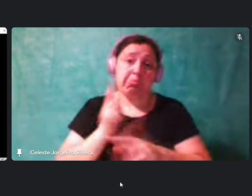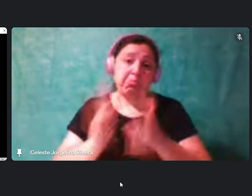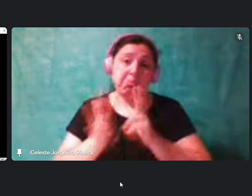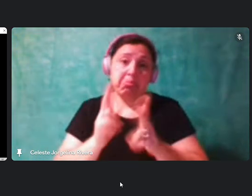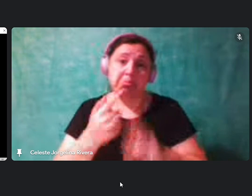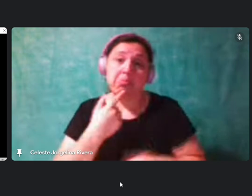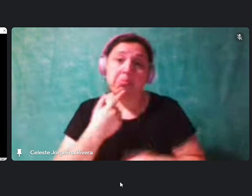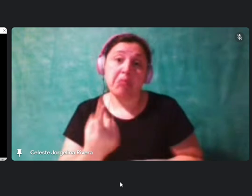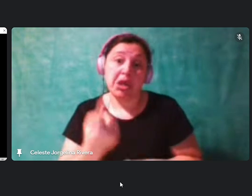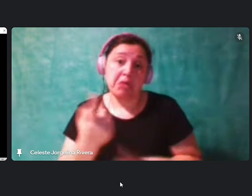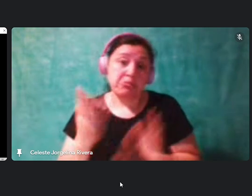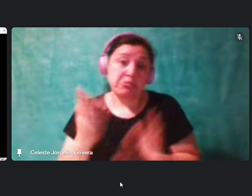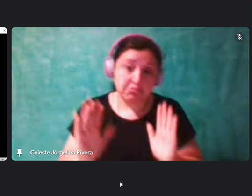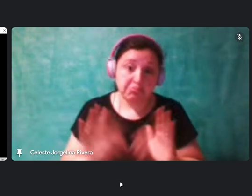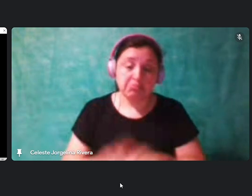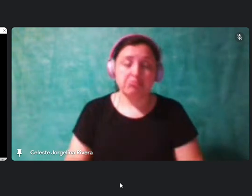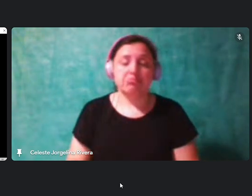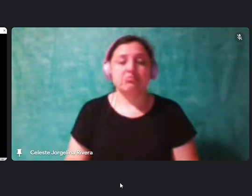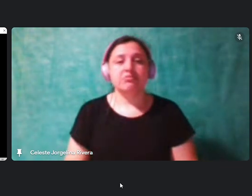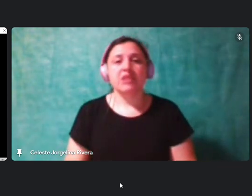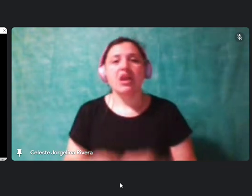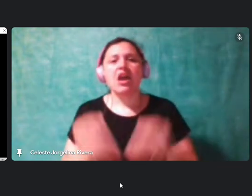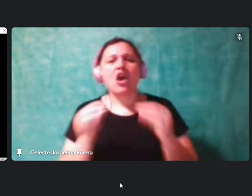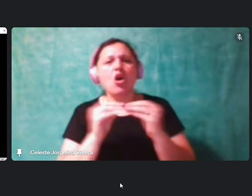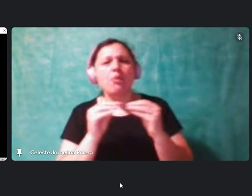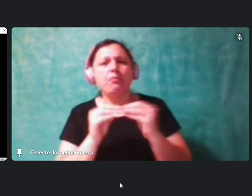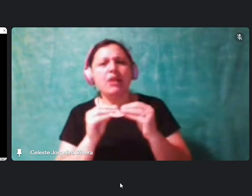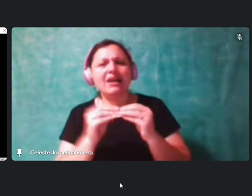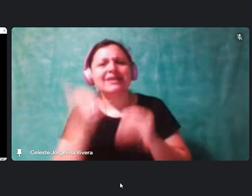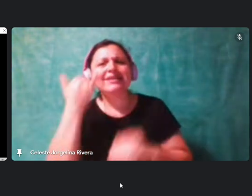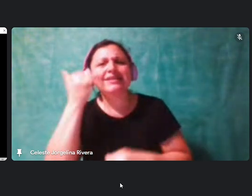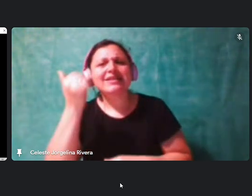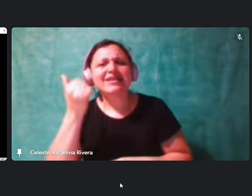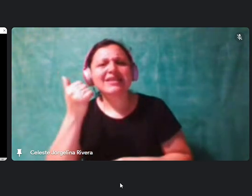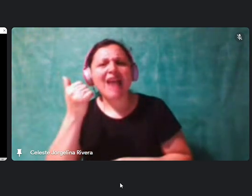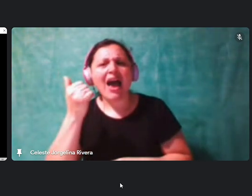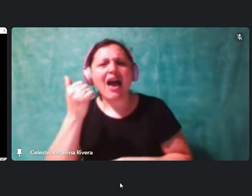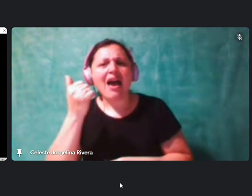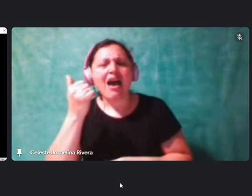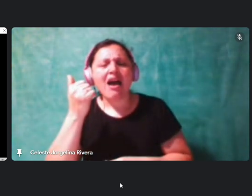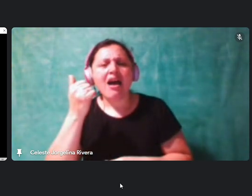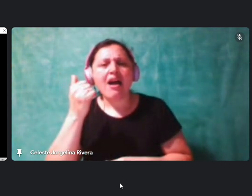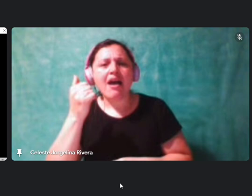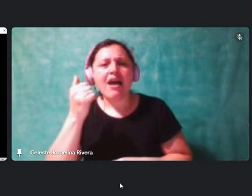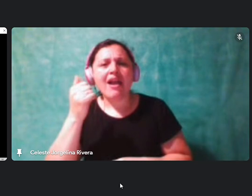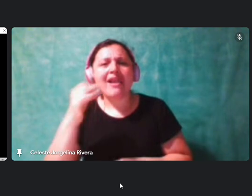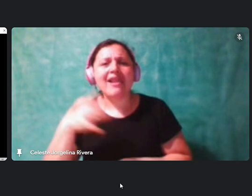¿Por eso ya está confirmada entonces la mesa del 25? Sí, ya la confirmamos.